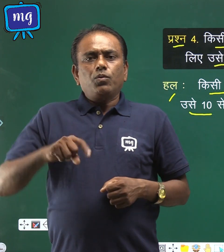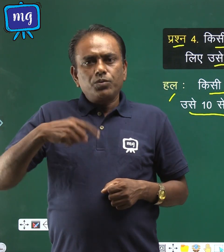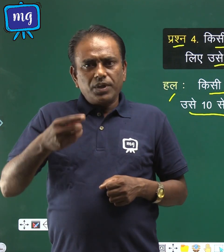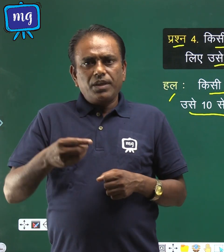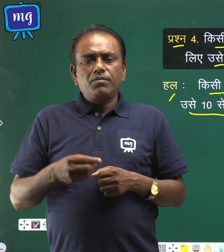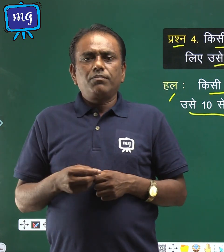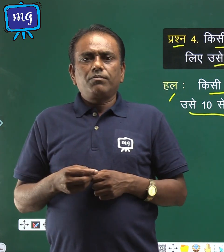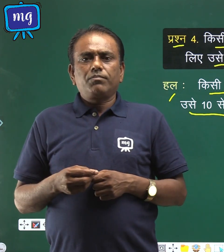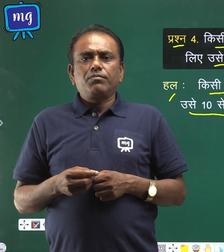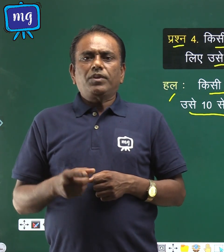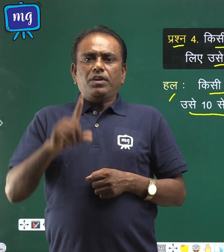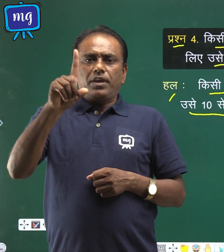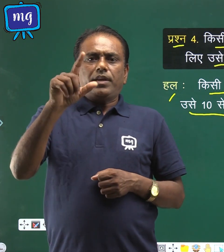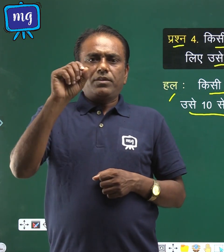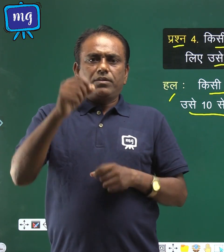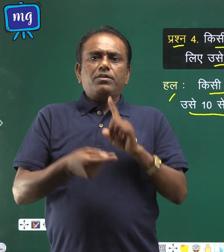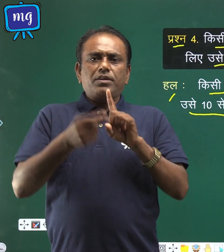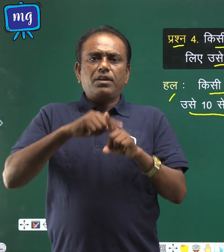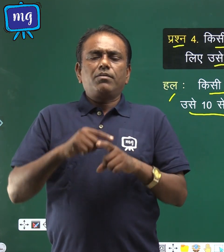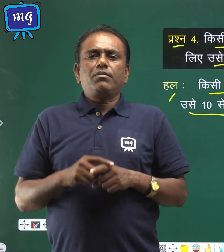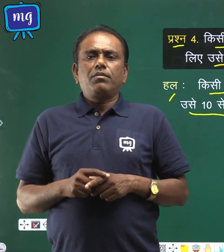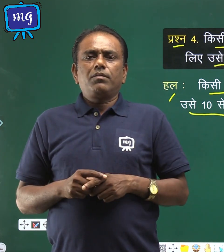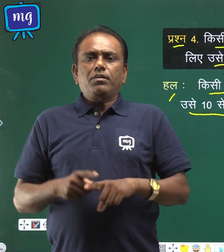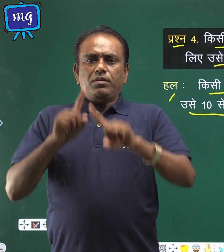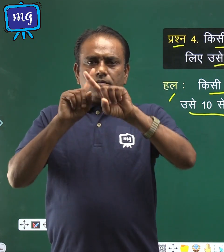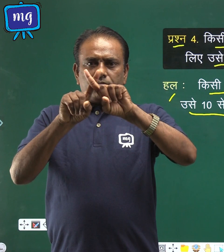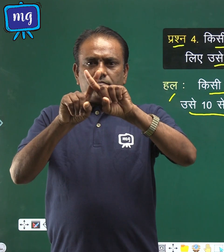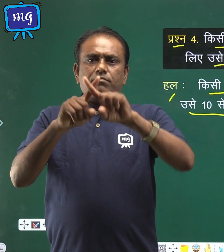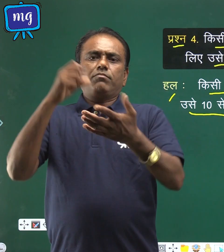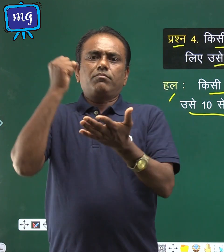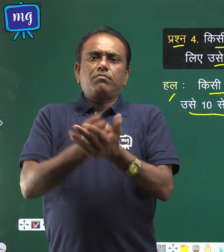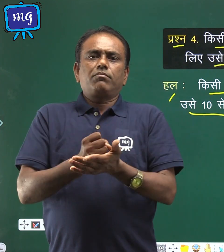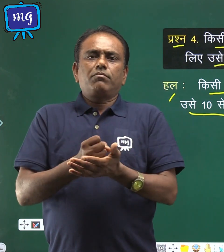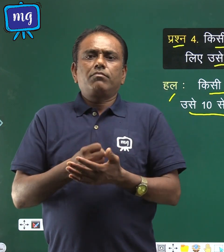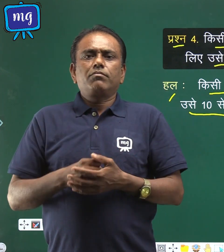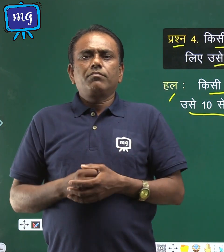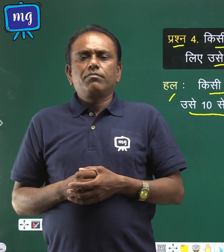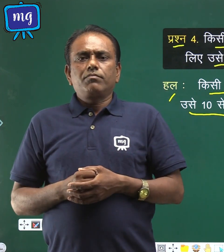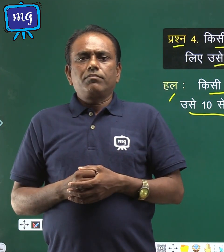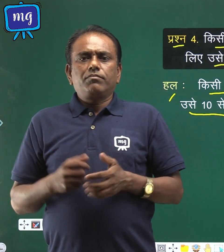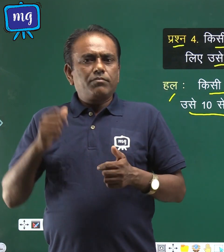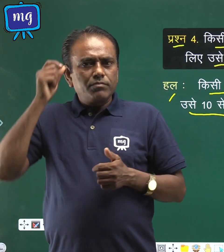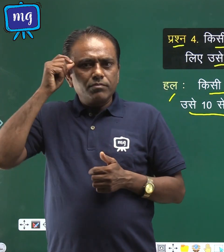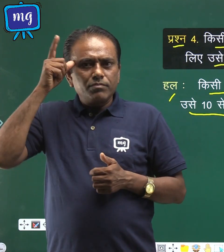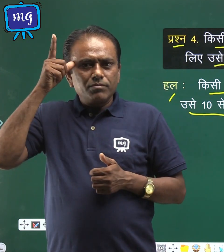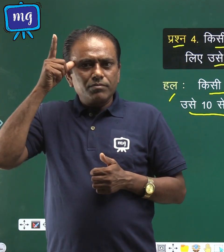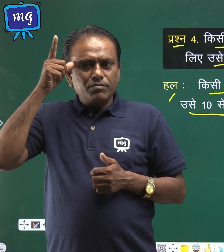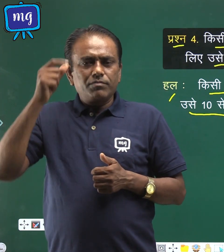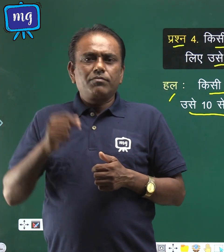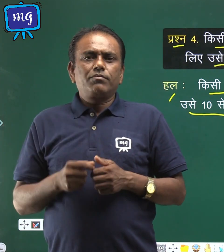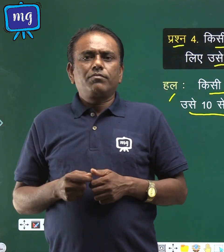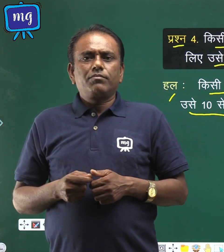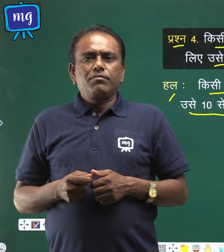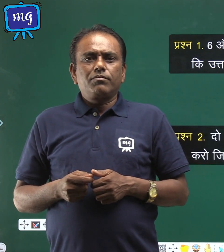उसे 10 से गुणा करना पड़ेगा। समझ आ गया।